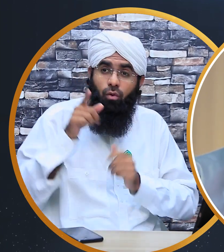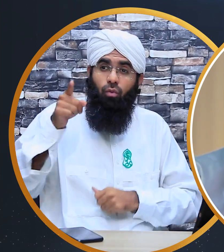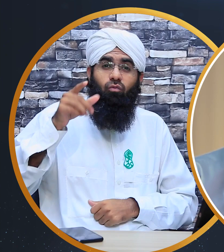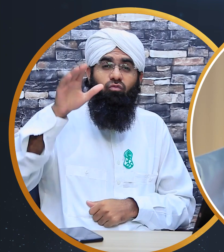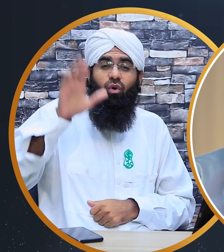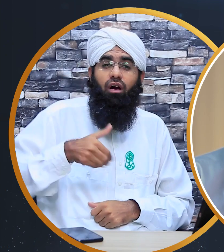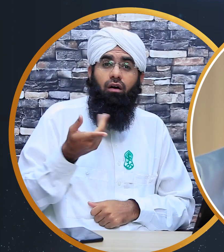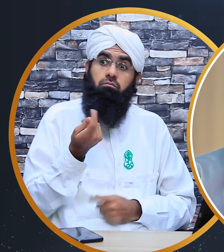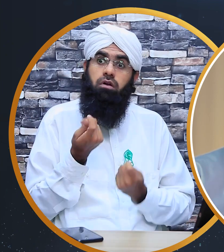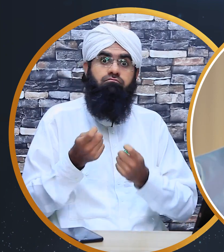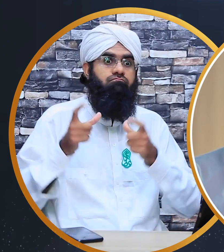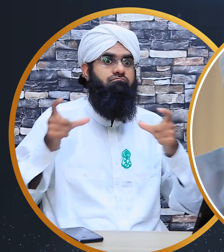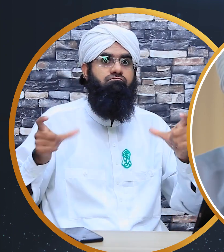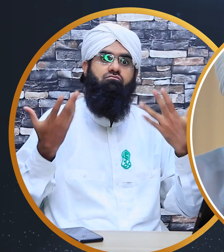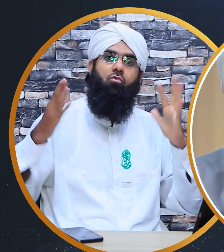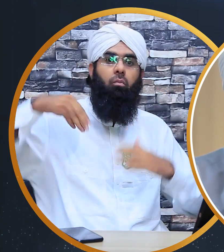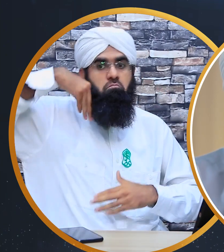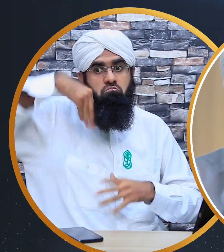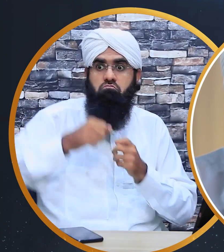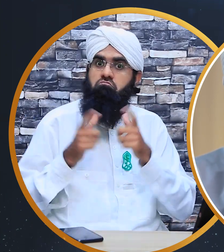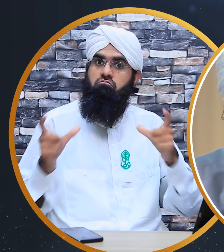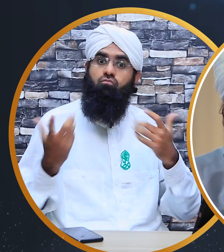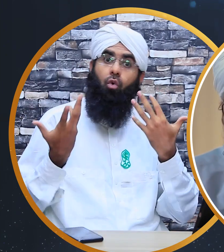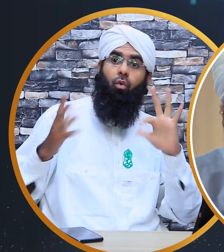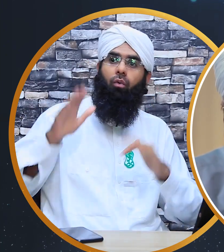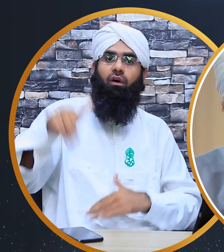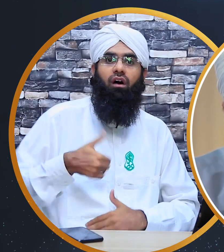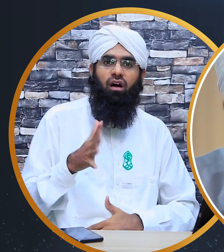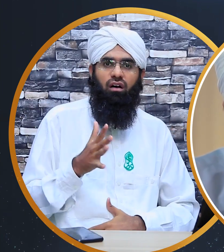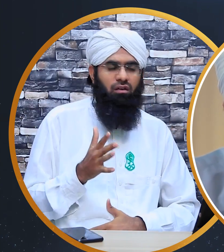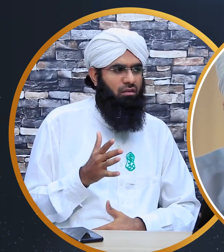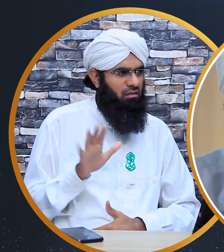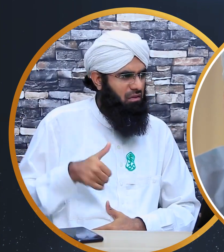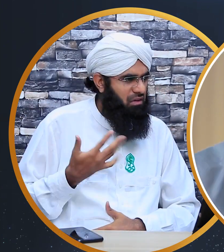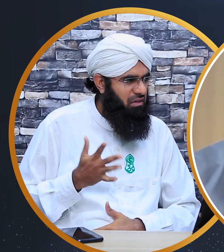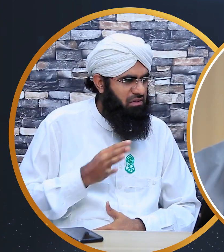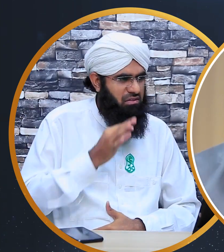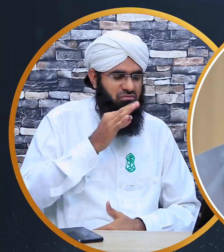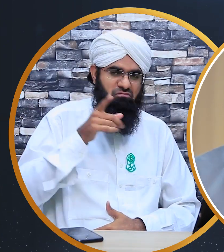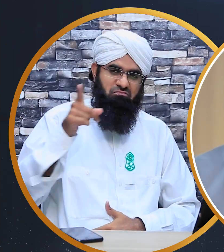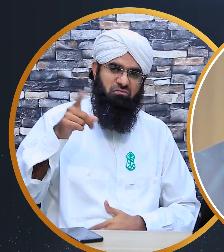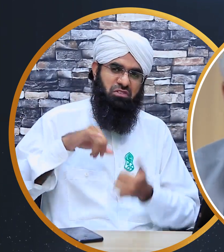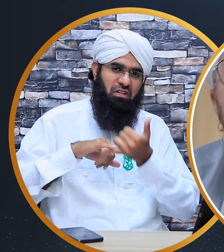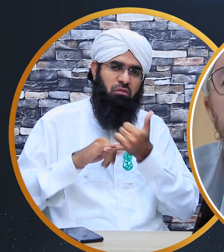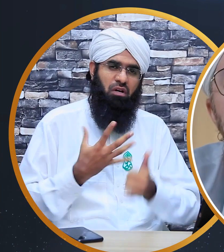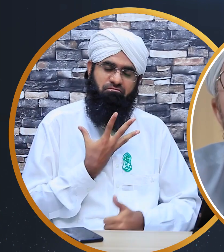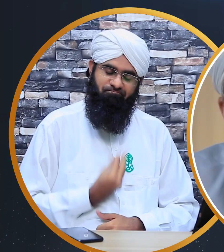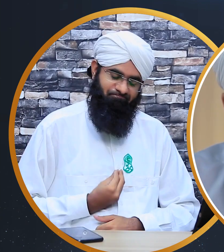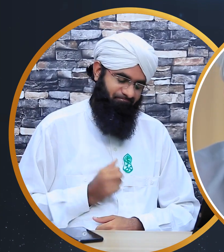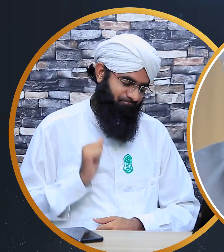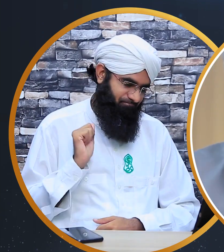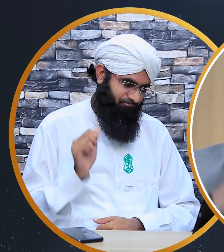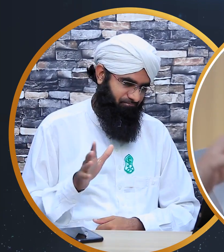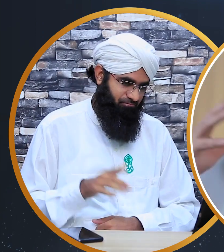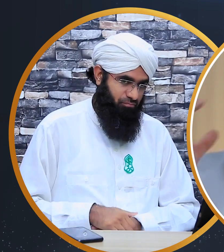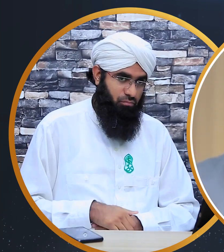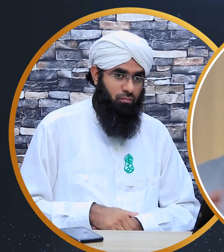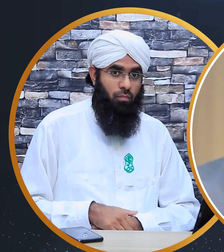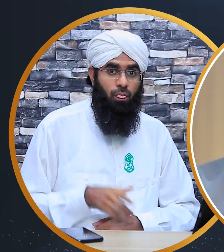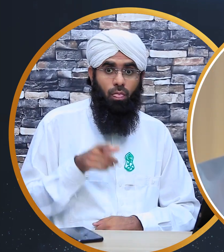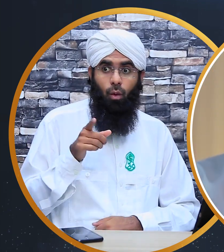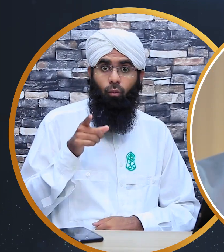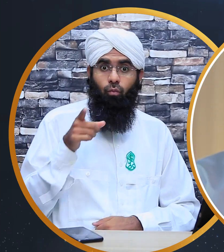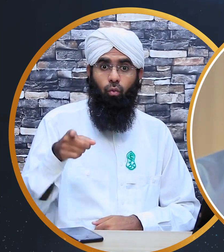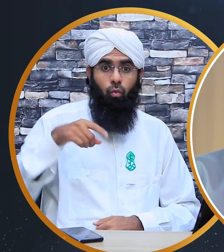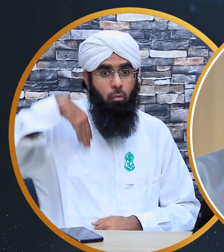افسوس ہے۔ اب نبی پاک نے یہ فرمایا تو دیر از سم تھنگ رانگ۔ اب کیا ہوا؟ اتنی بکریاں بڑھ گئیں کہ اب جنگل میں